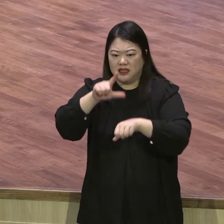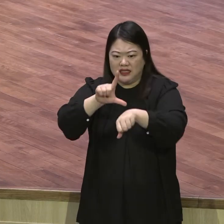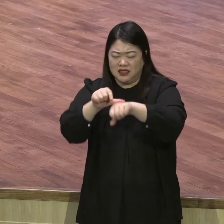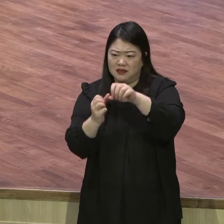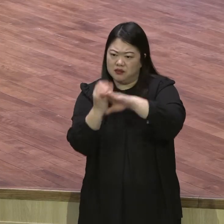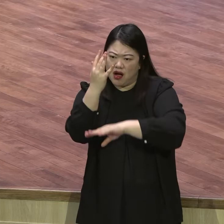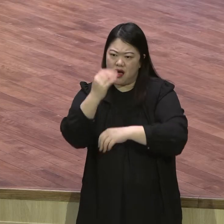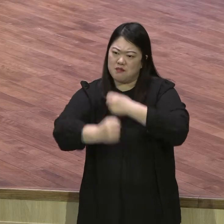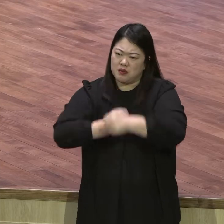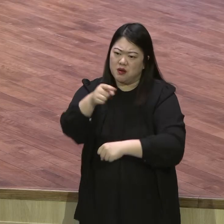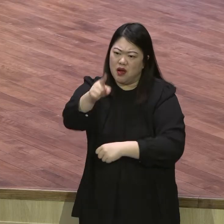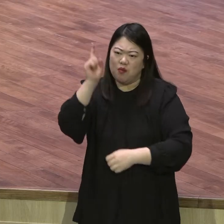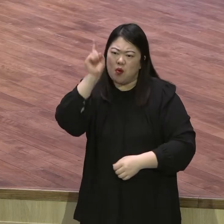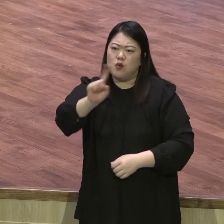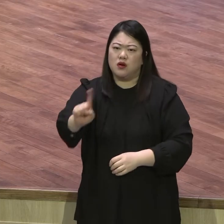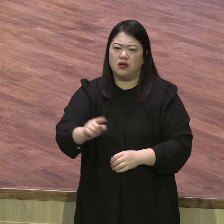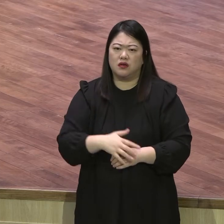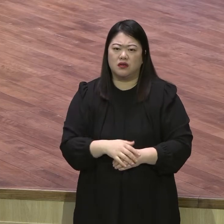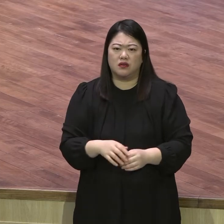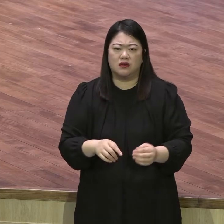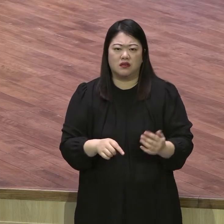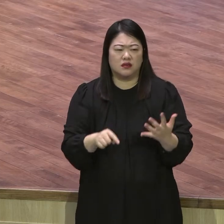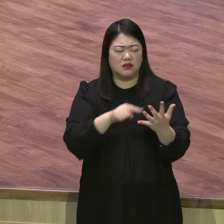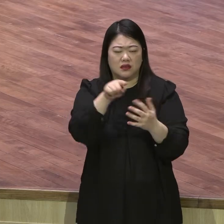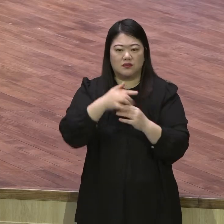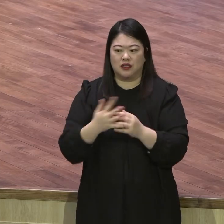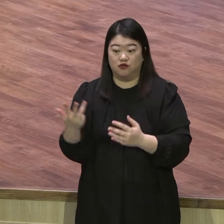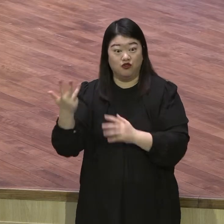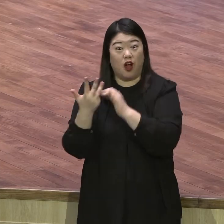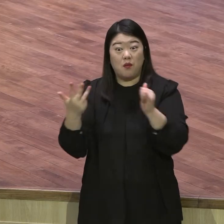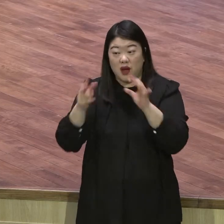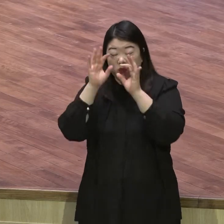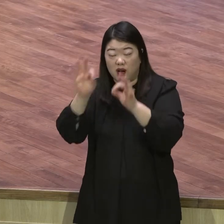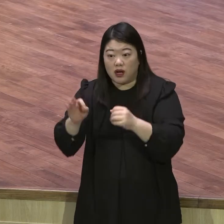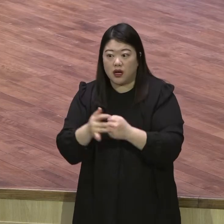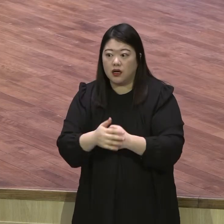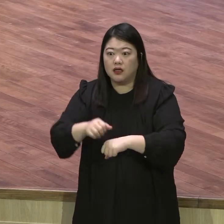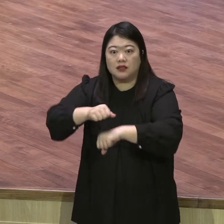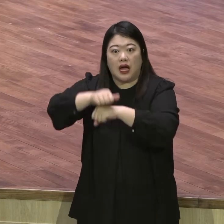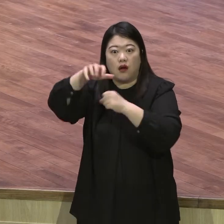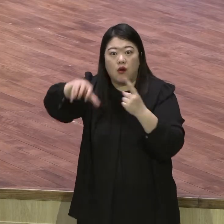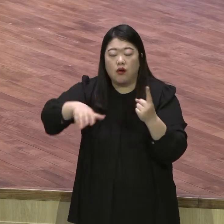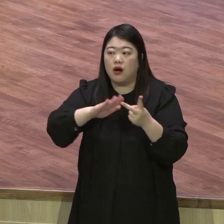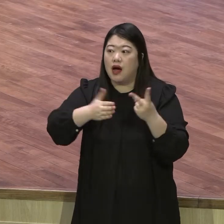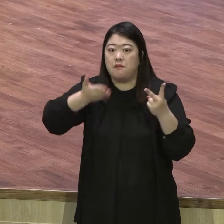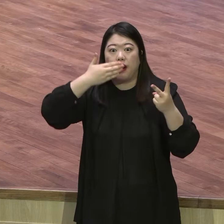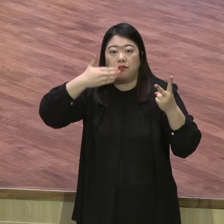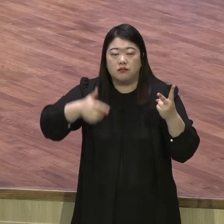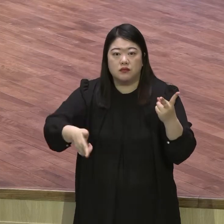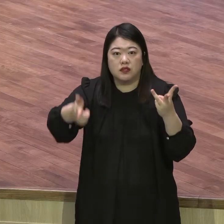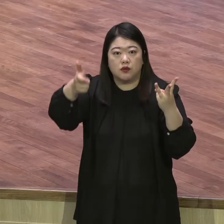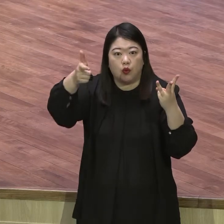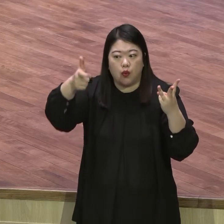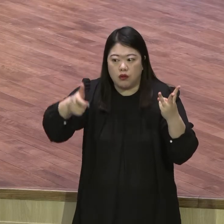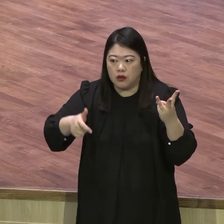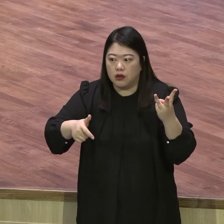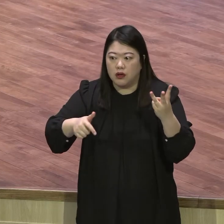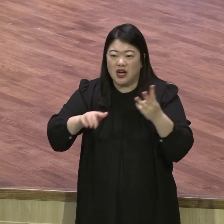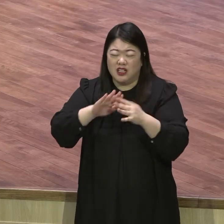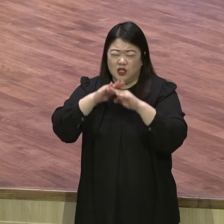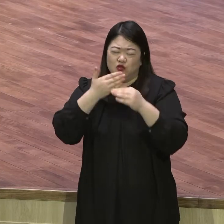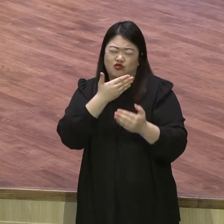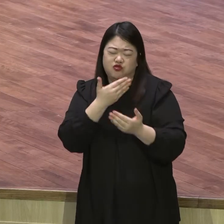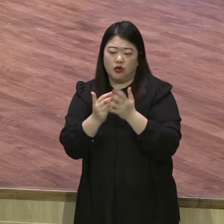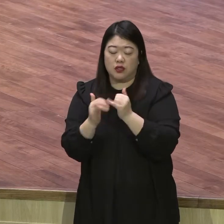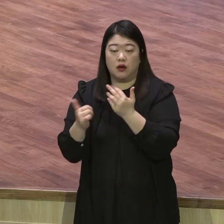교훈을 하더니 가만 보니까 전부 다 중요한 위치에 창고 이사 창고 보급 창고 키 다 가지고 있는 가장